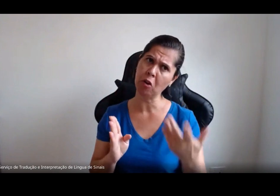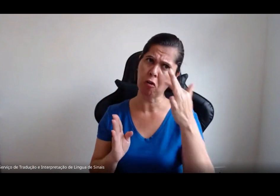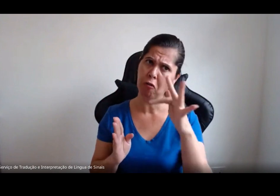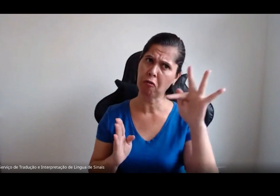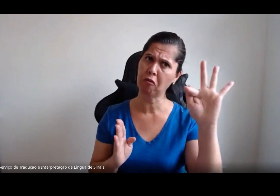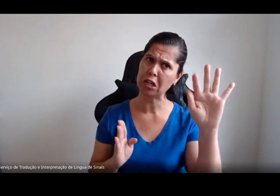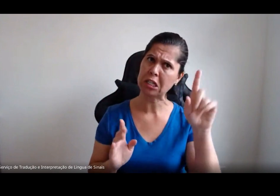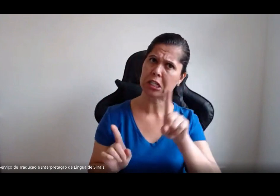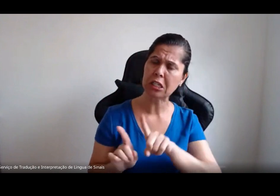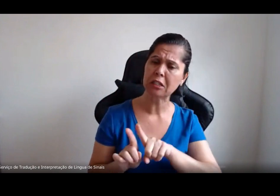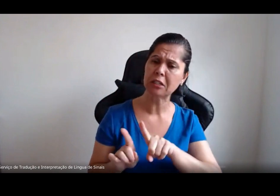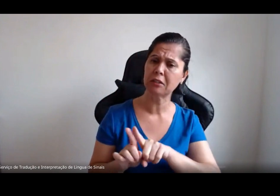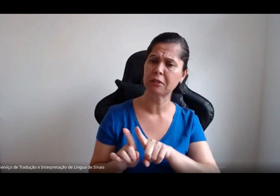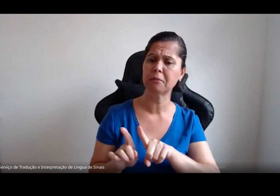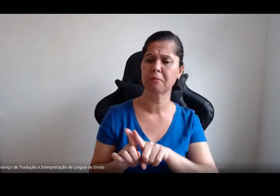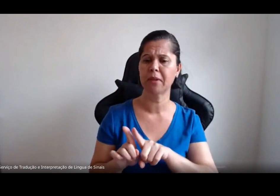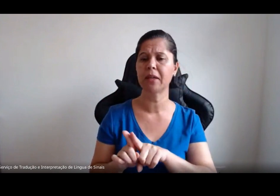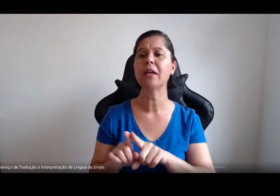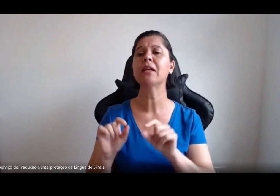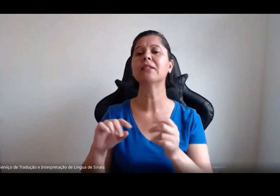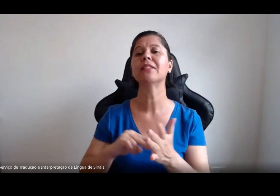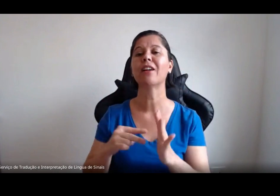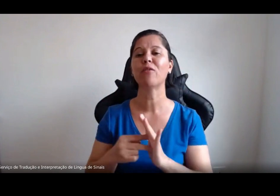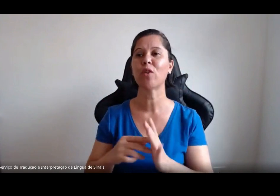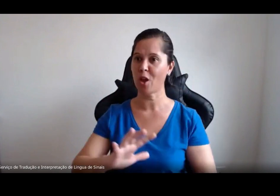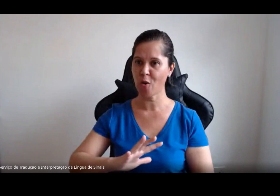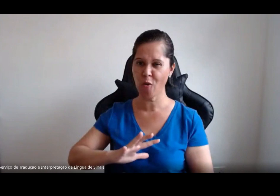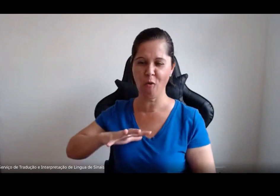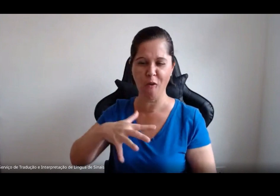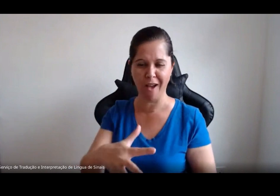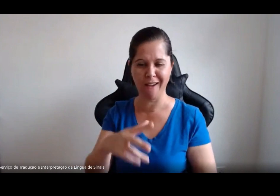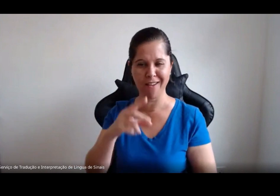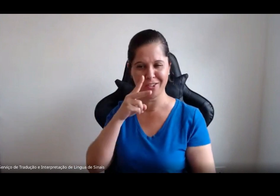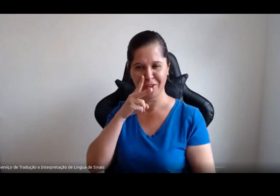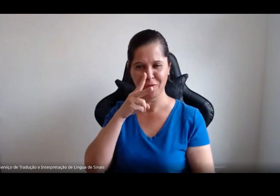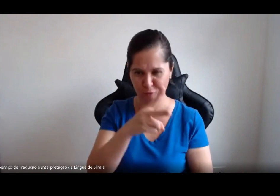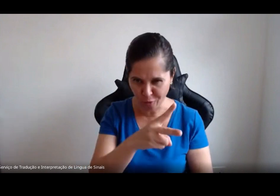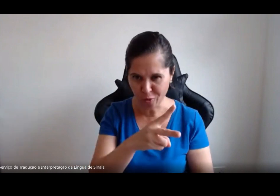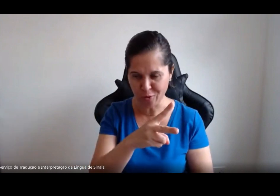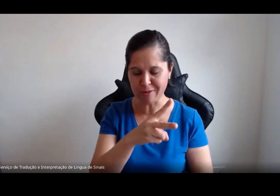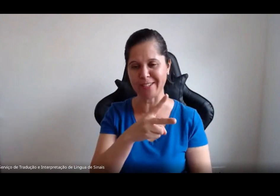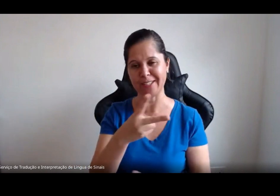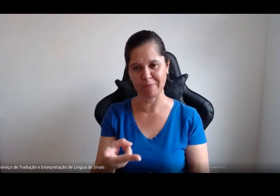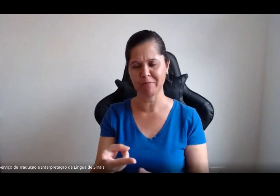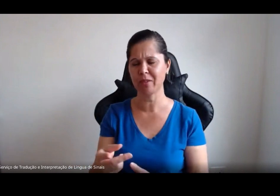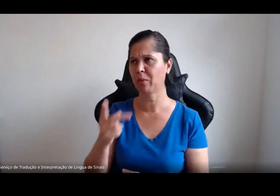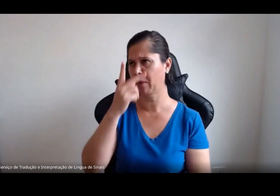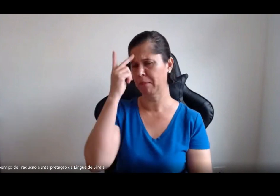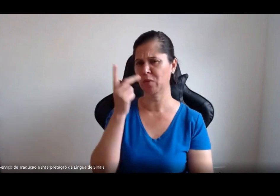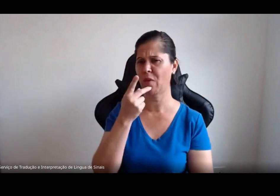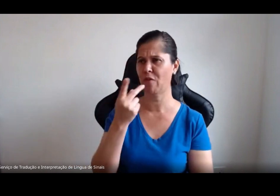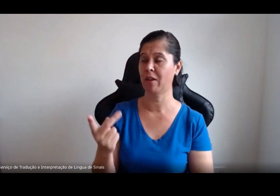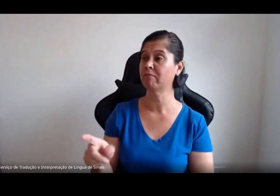e talvez na França também, como sinônimo de força, coragem. Por exemplo, quando se diz, olha,